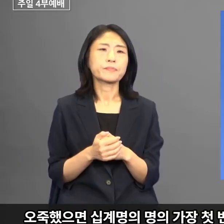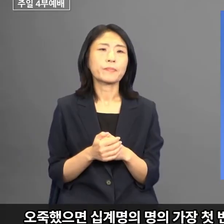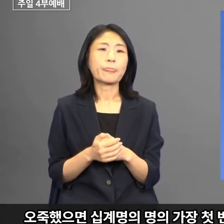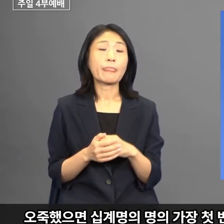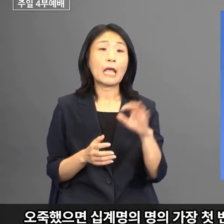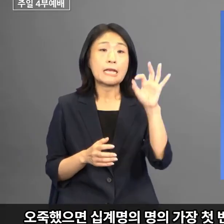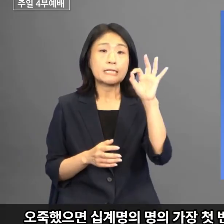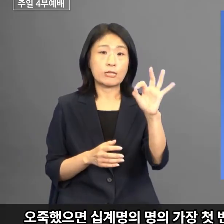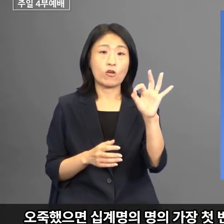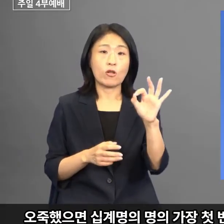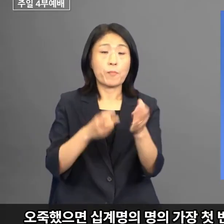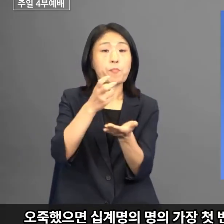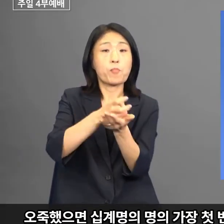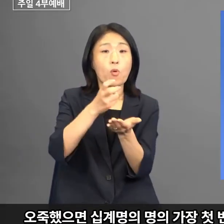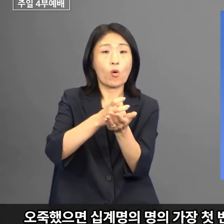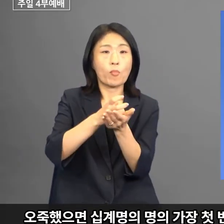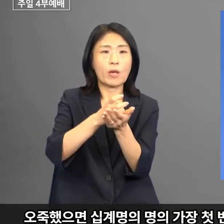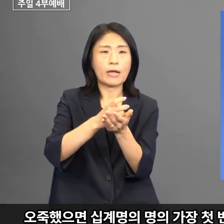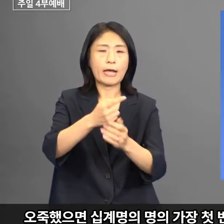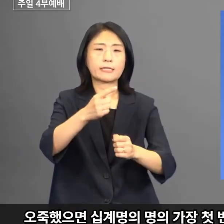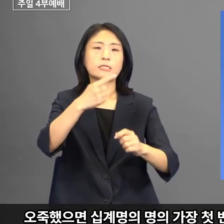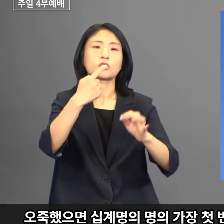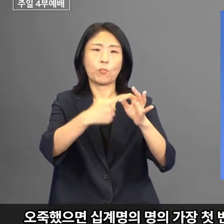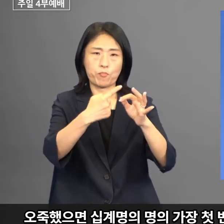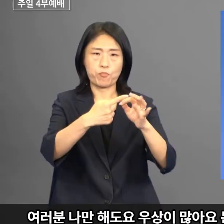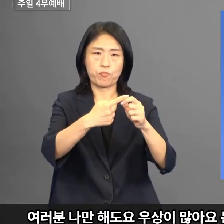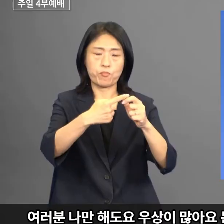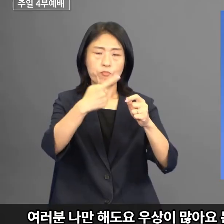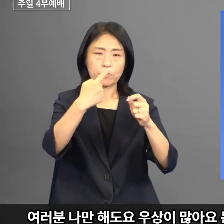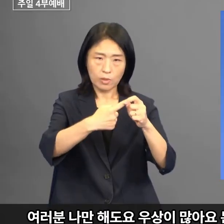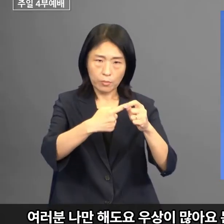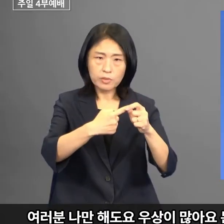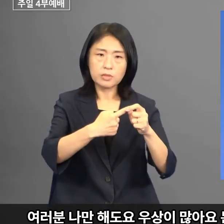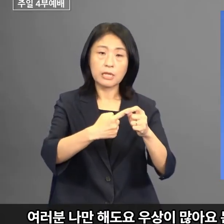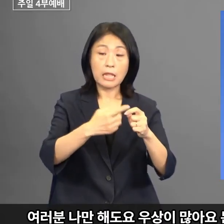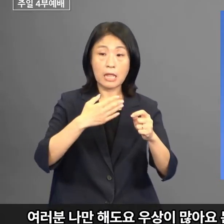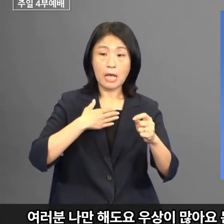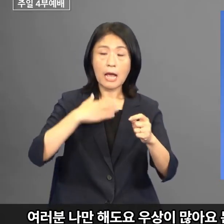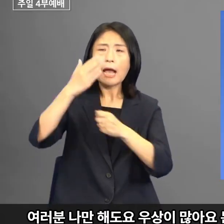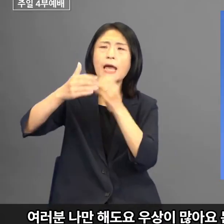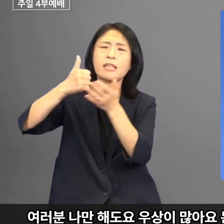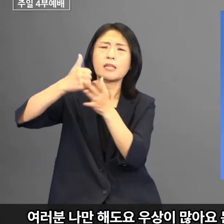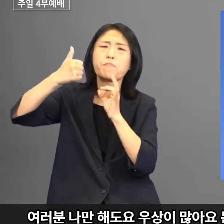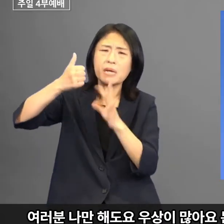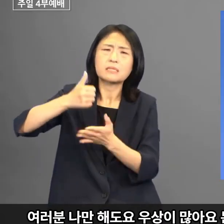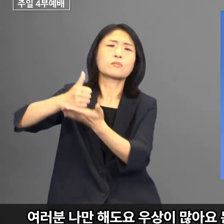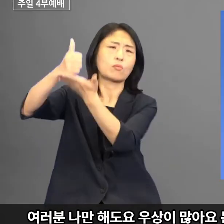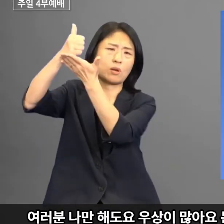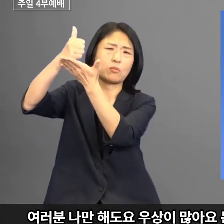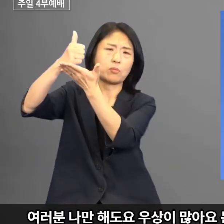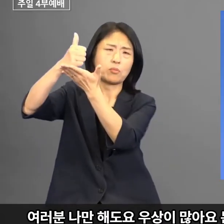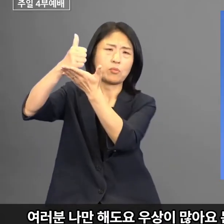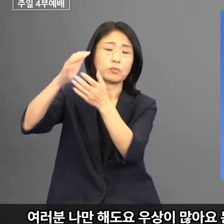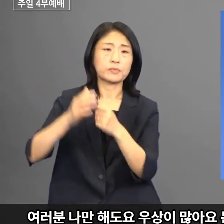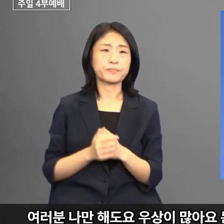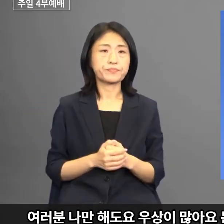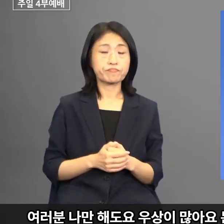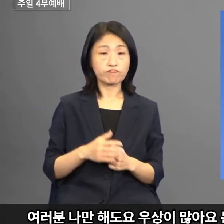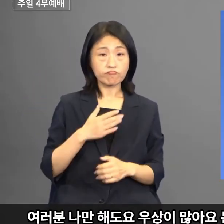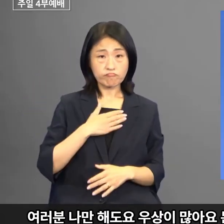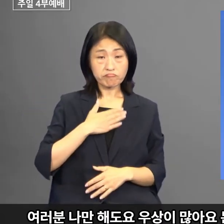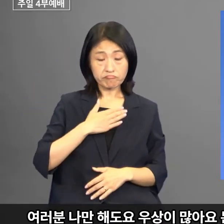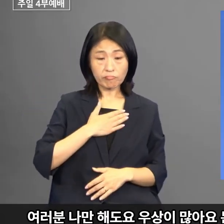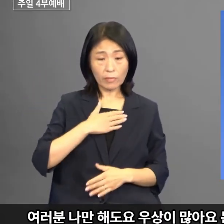첫 번째, 나 외에 다른 신을 섬기지 말라라고. 여러분, 나만 해도요 우상이 많아요. 돈,